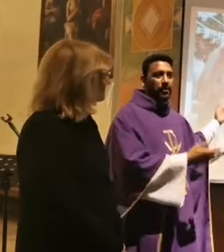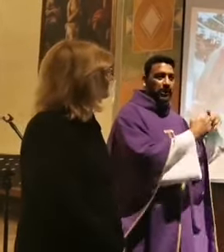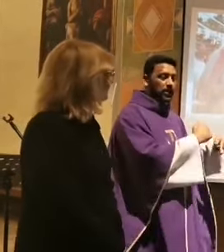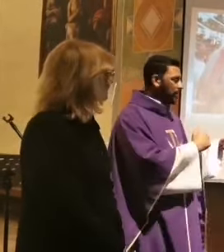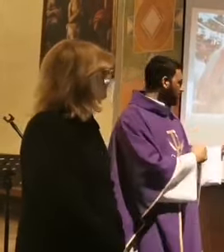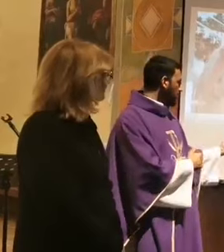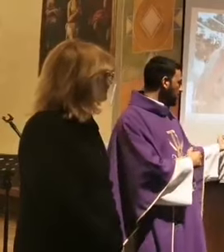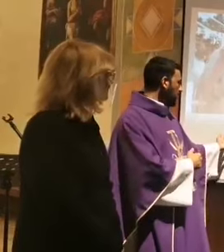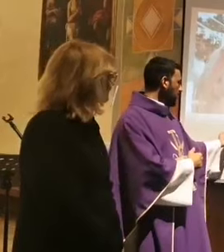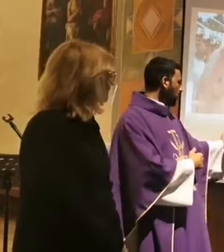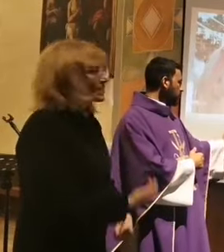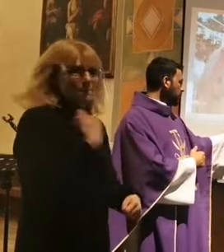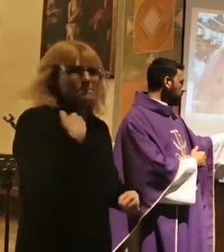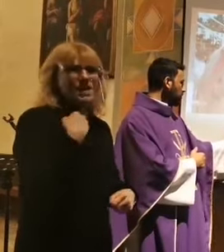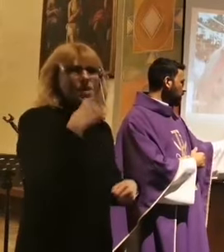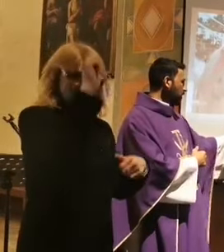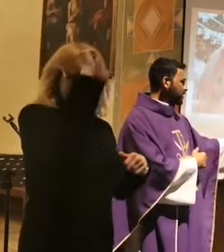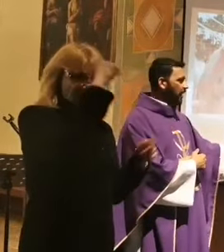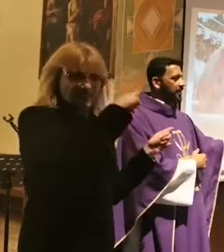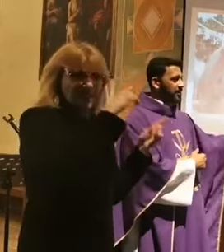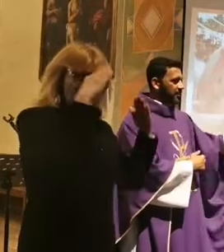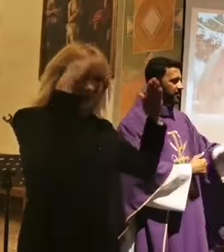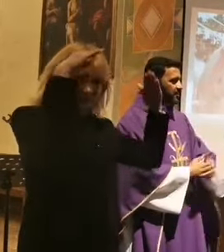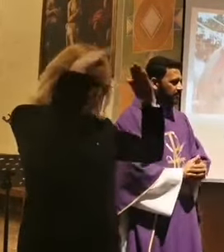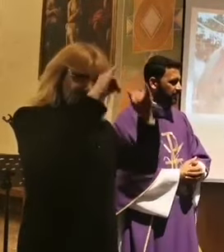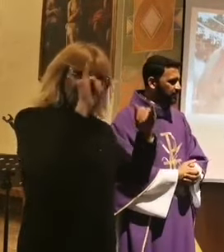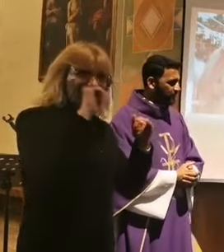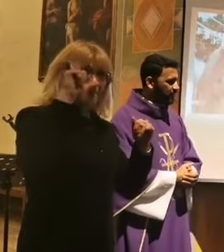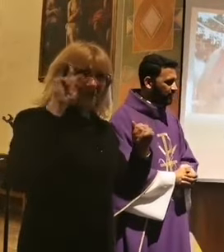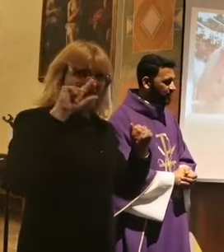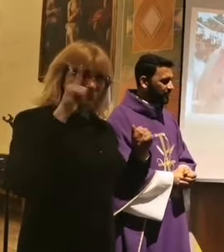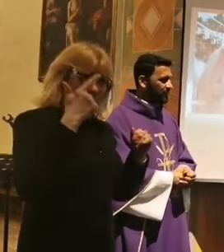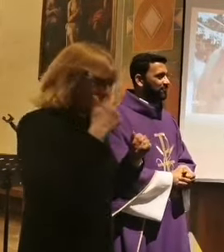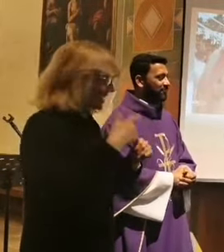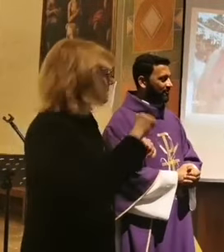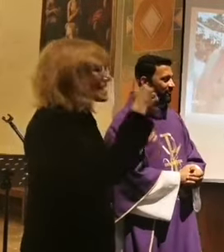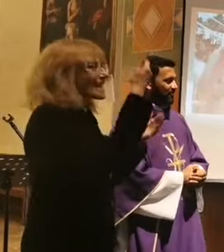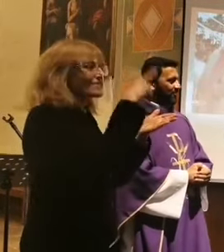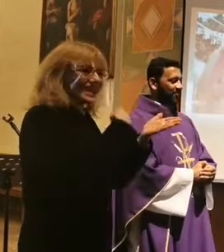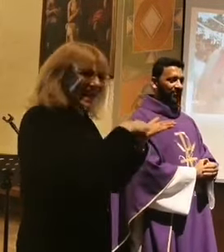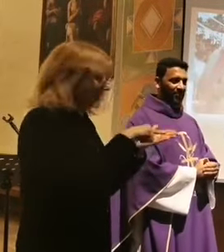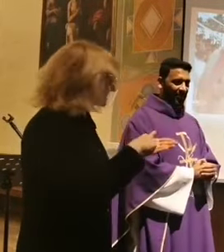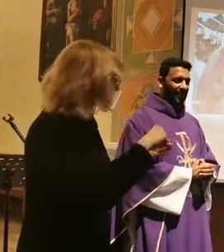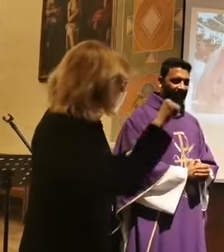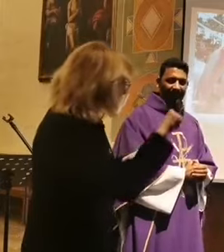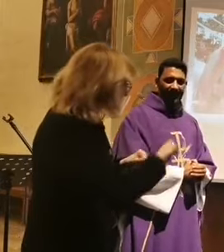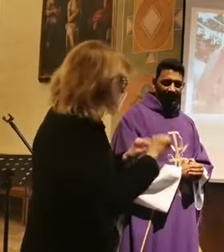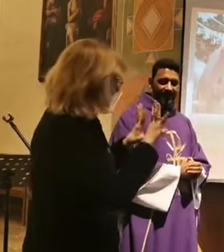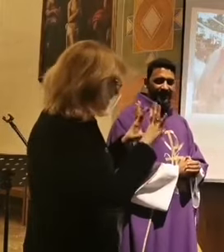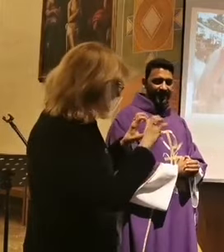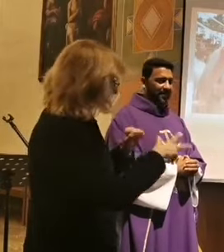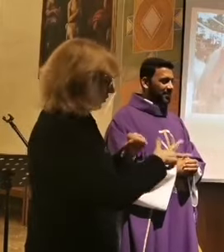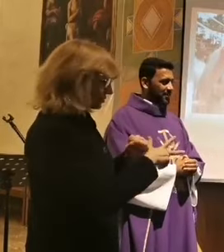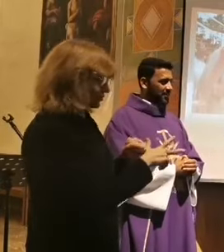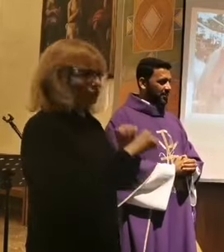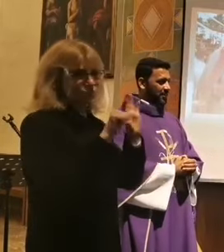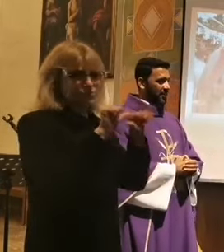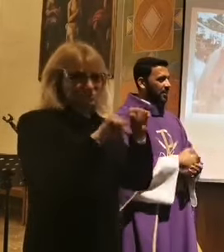Seconda è arrivato in India 1986. Po raz pierwszy przyleciał w 1986 roku. A